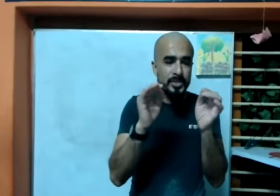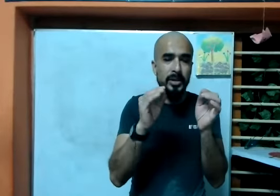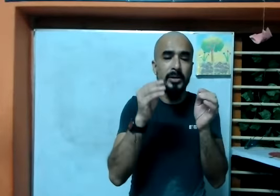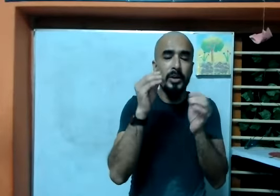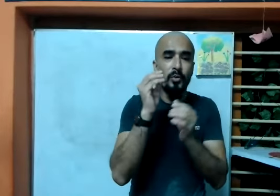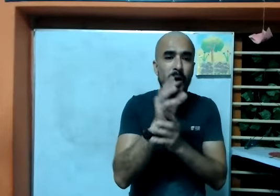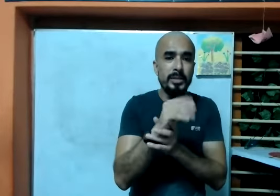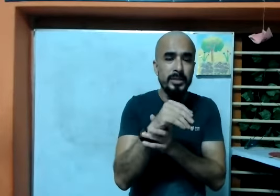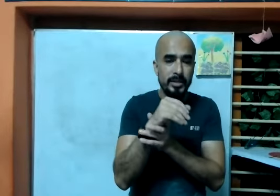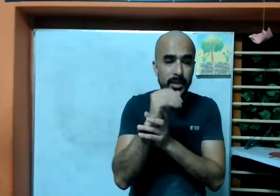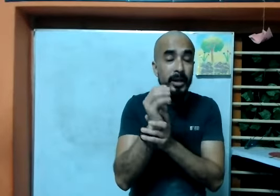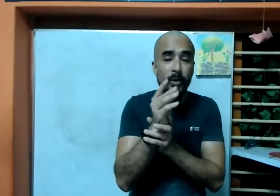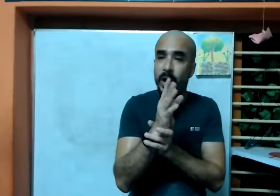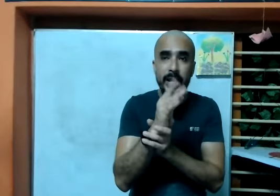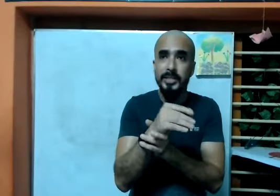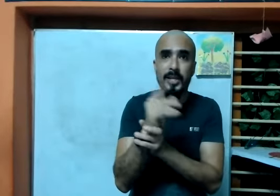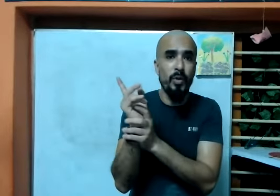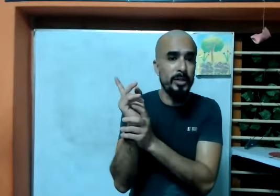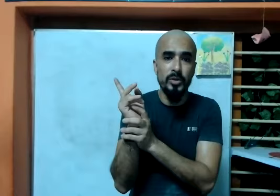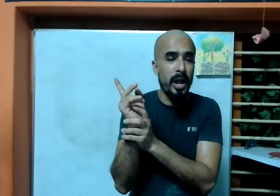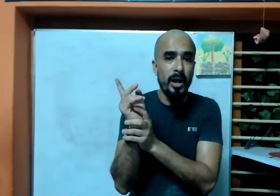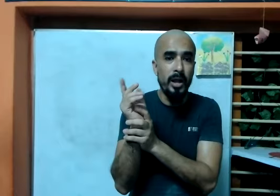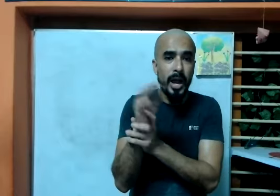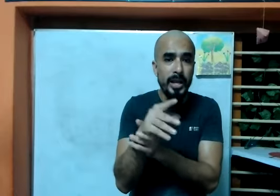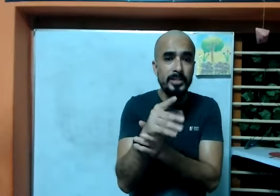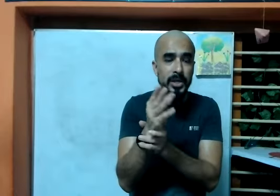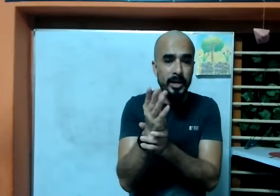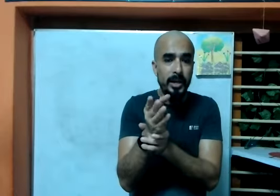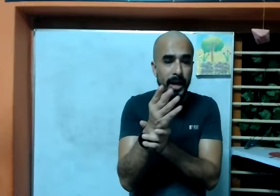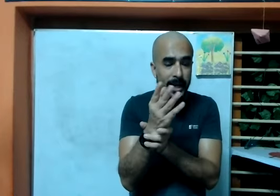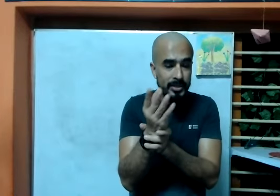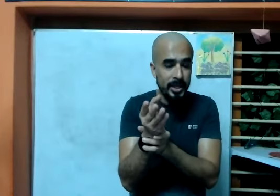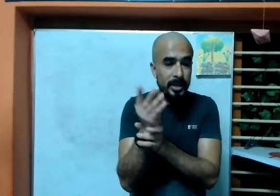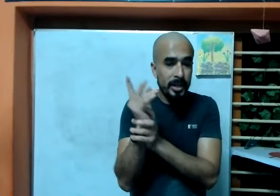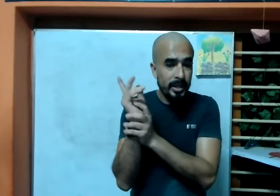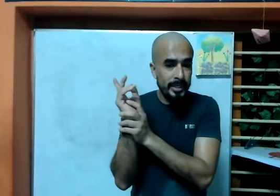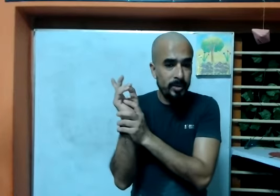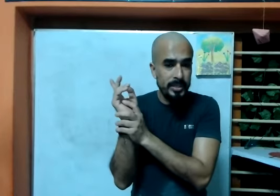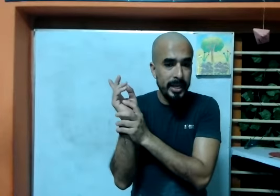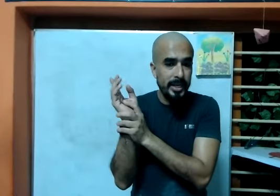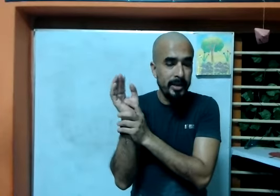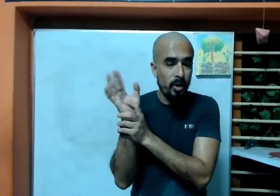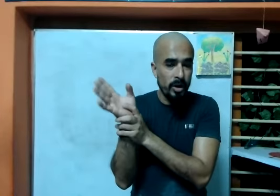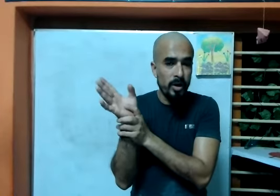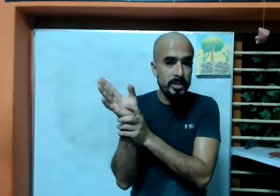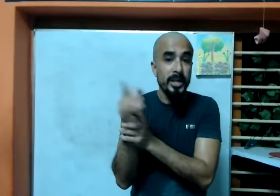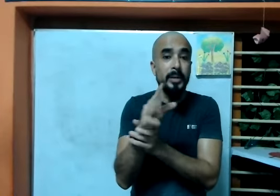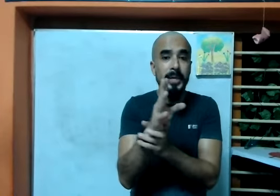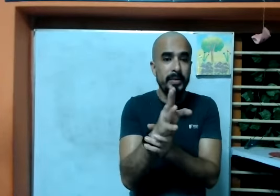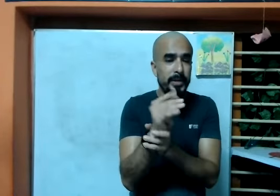আই আস্কড হার হোয়াট নো আই আস্কড হার হোয়াট টু নাও আই আস্কড হার ইট ওয়াজ রেইনিং অর নট তাহলে ইফ ইট